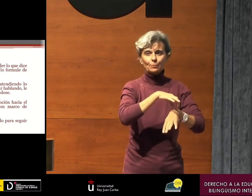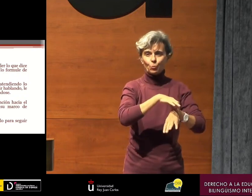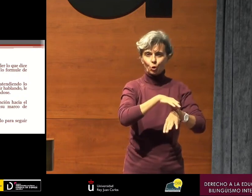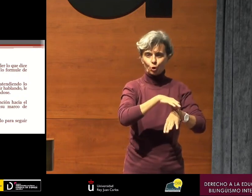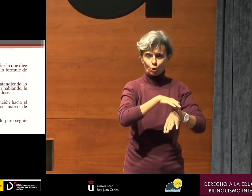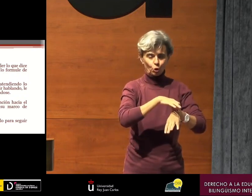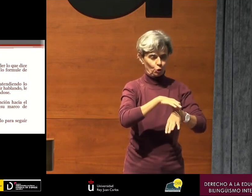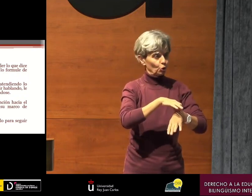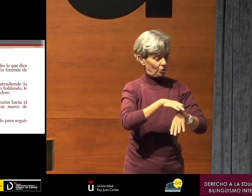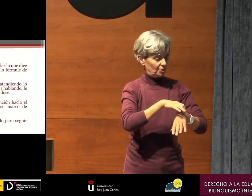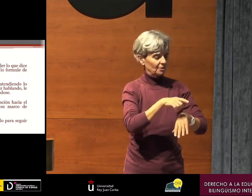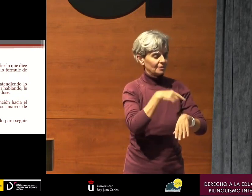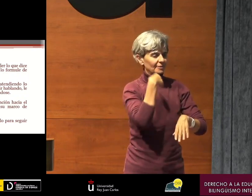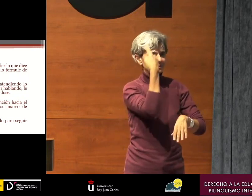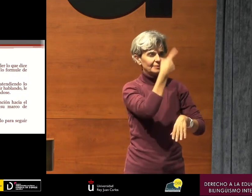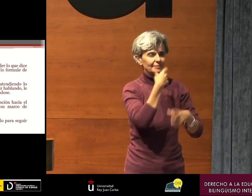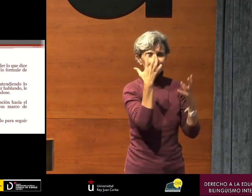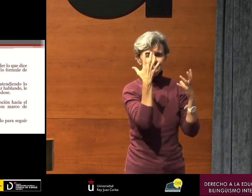cuando observamos